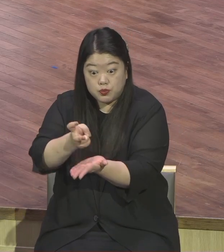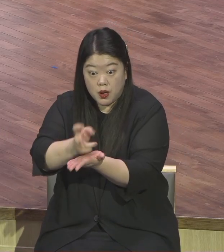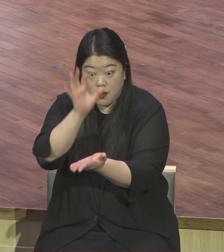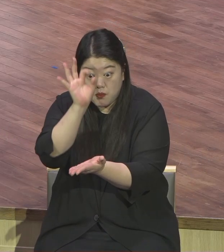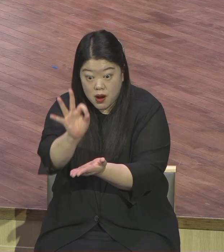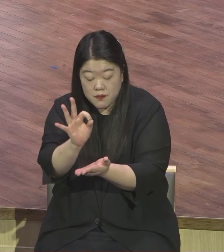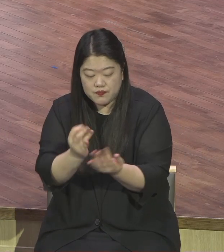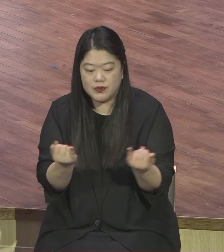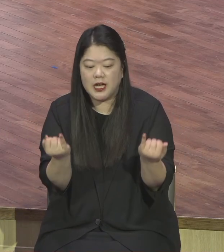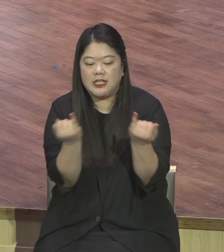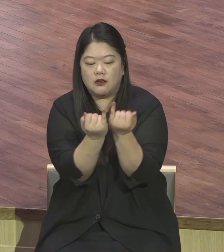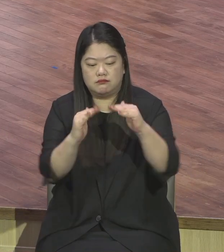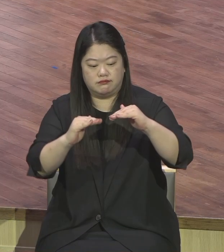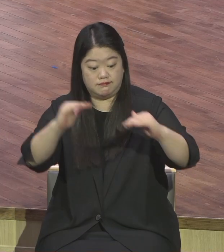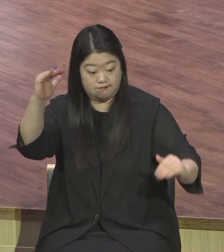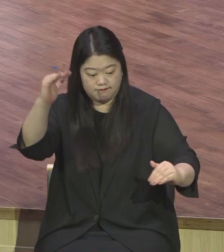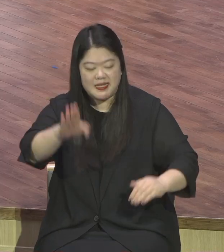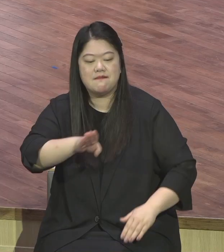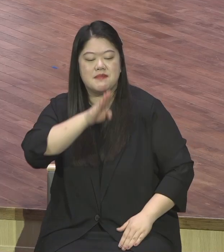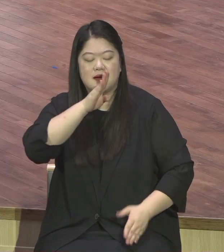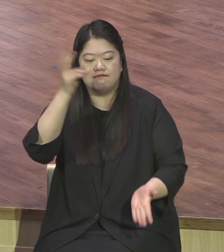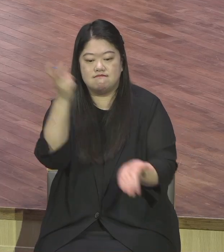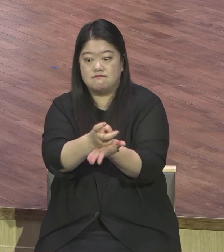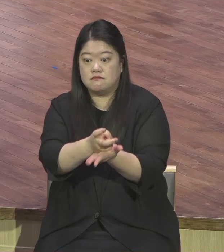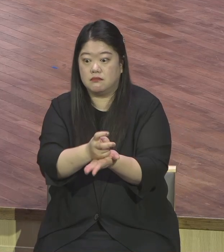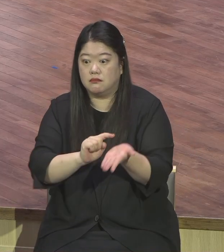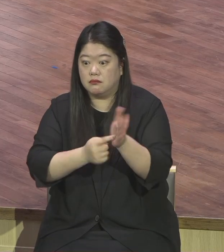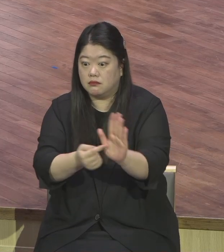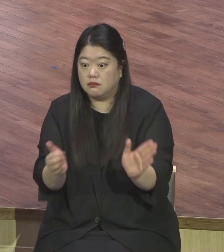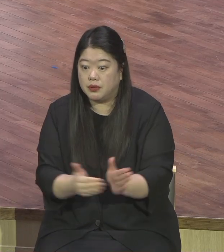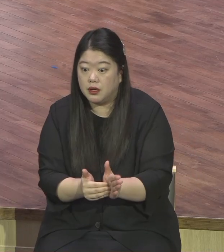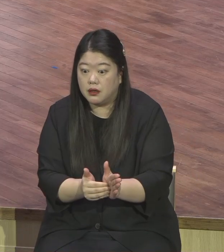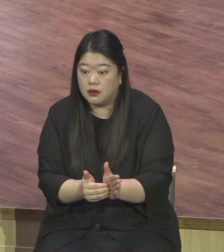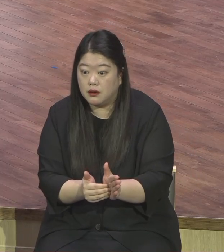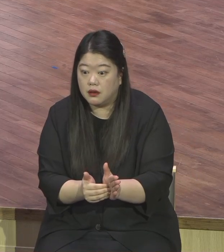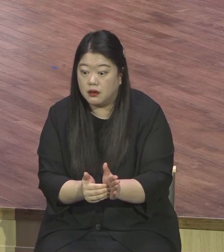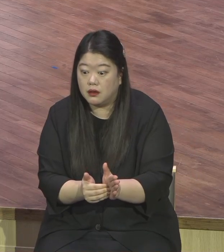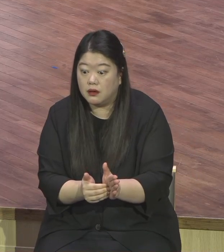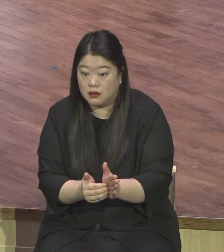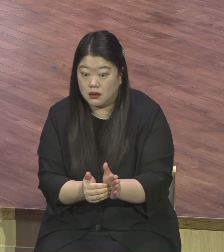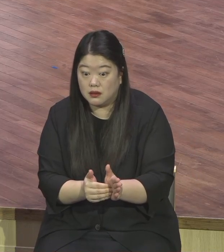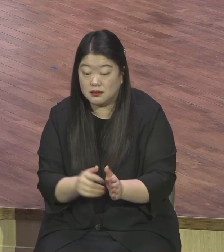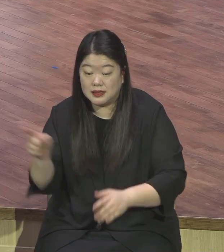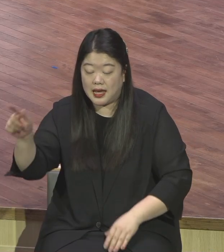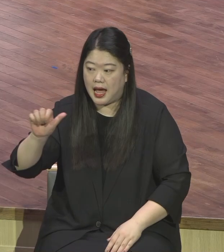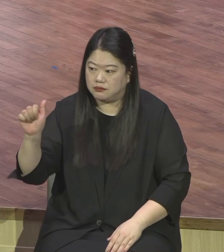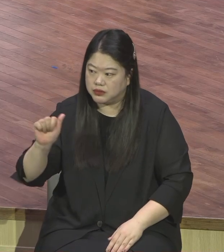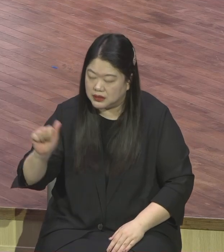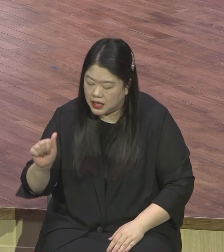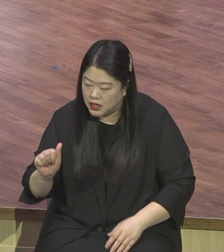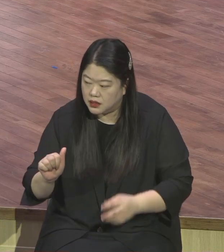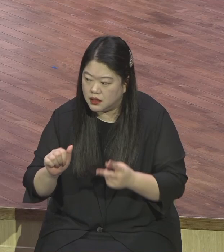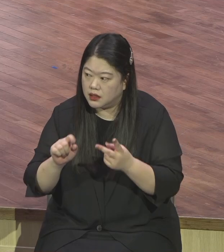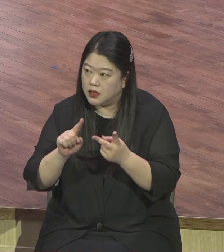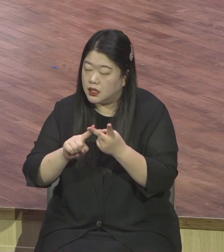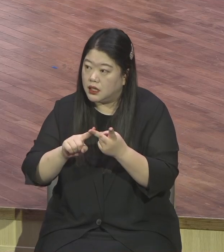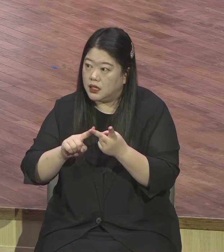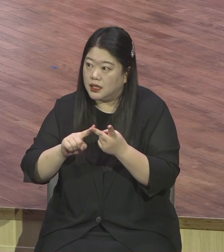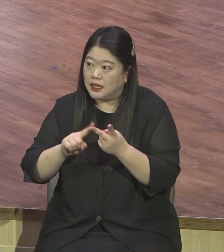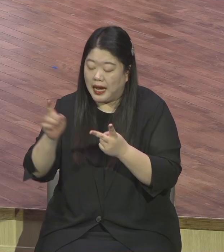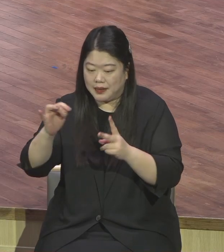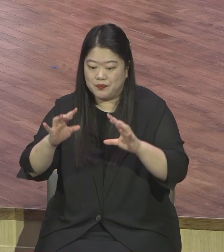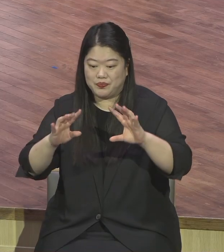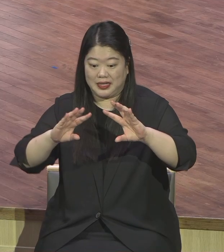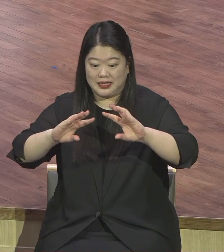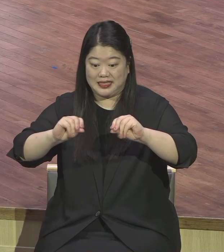극심한 사람들, 무슬림들 중에서도 다 무슬림이잖아. 이 10도에서 40도 지구본을